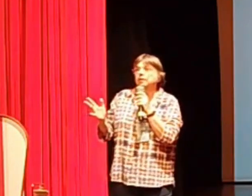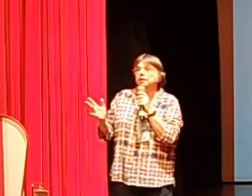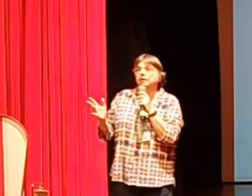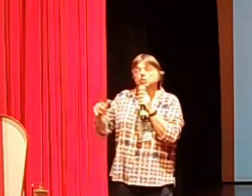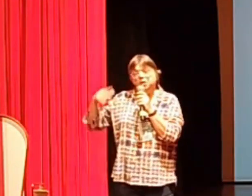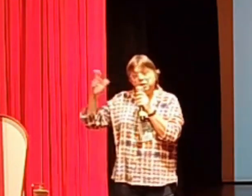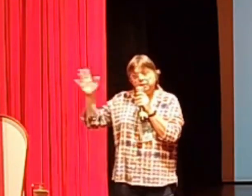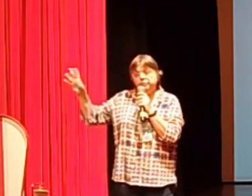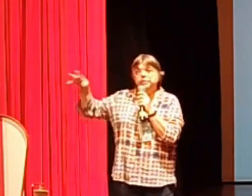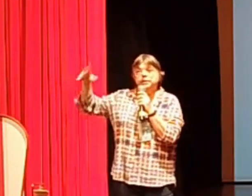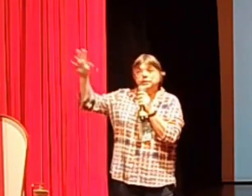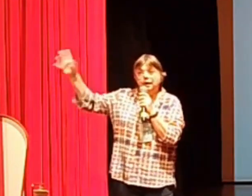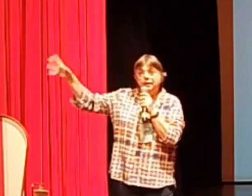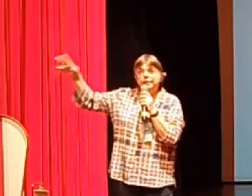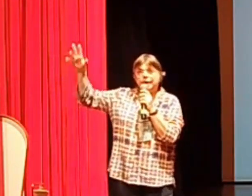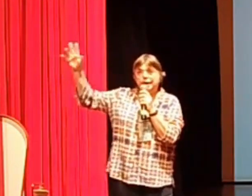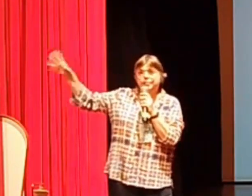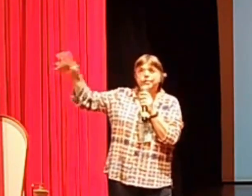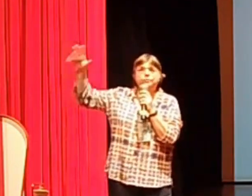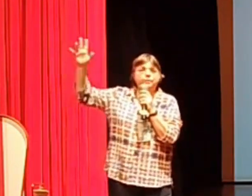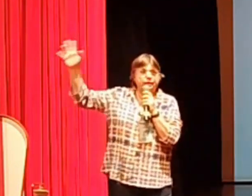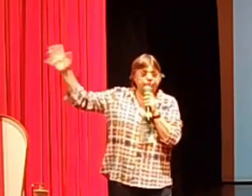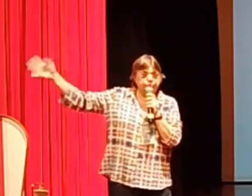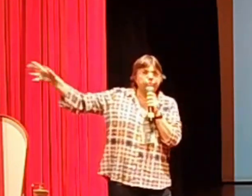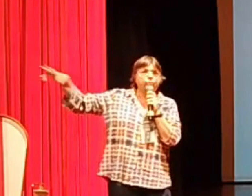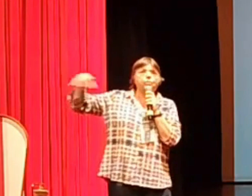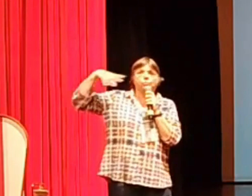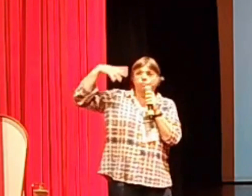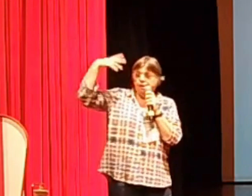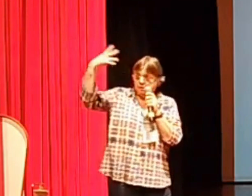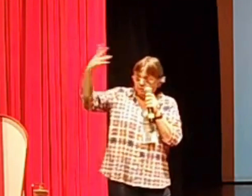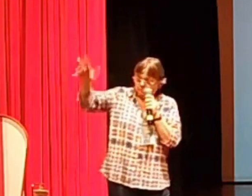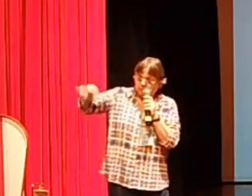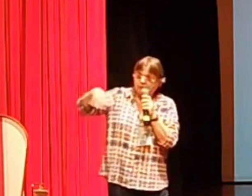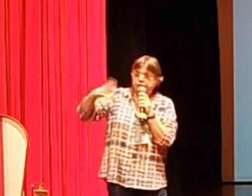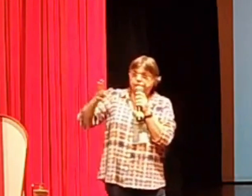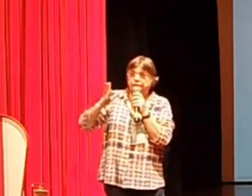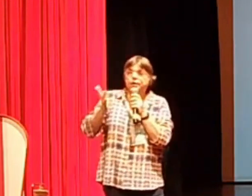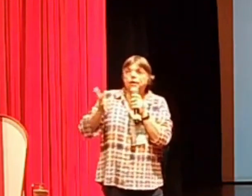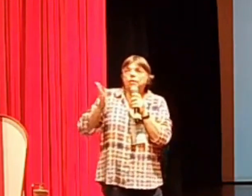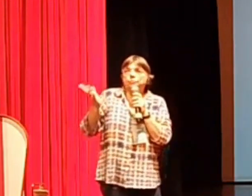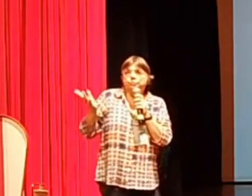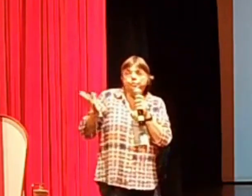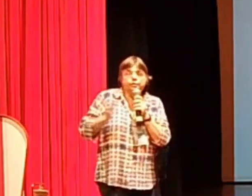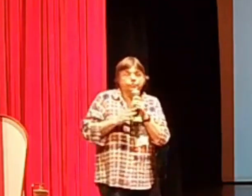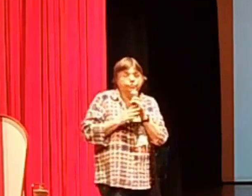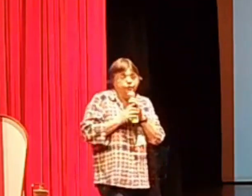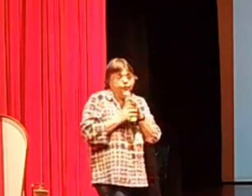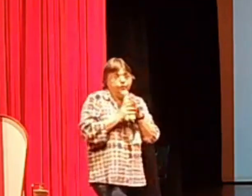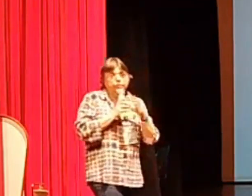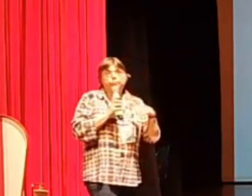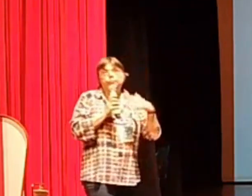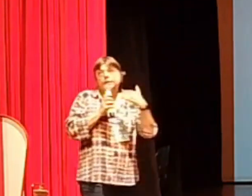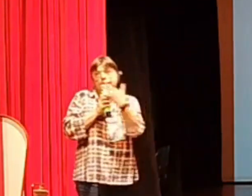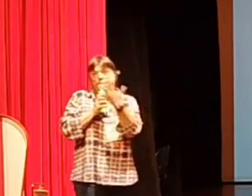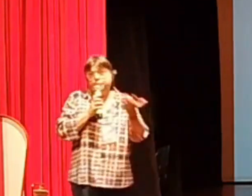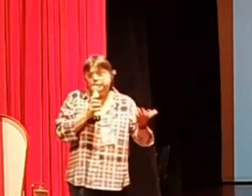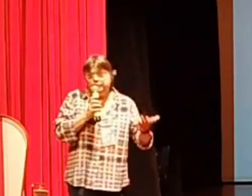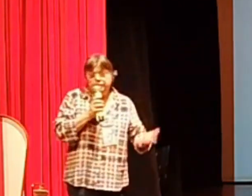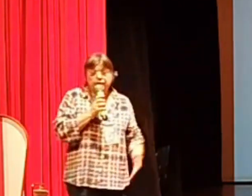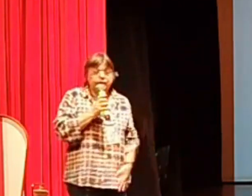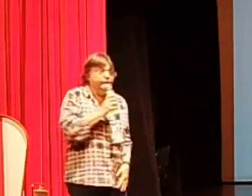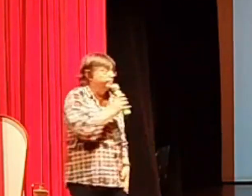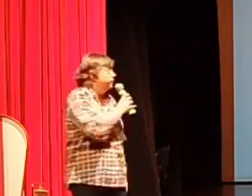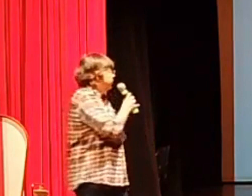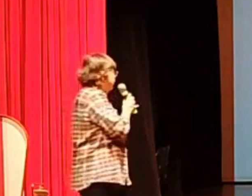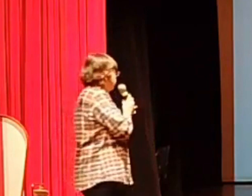acontecer. E olha que eu fui tratada na época com um cara muito bom. Enfim, fiz o que era